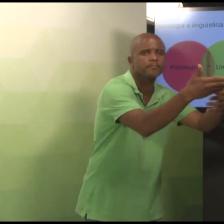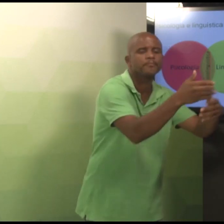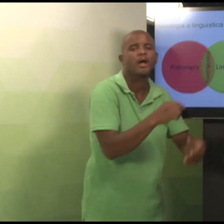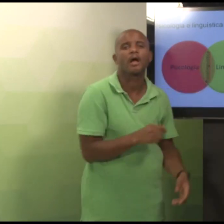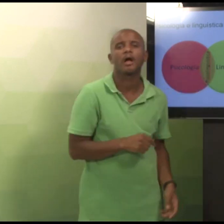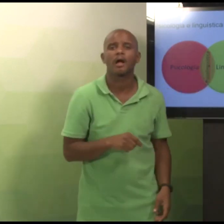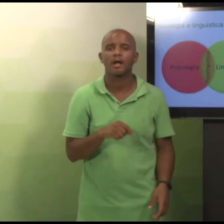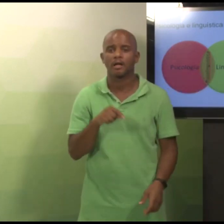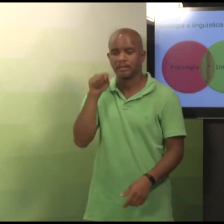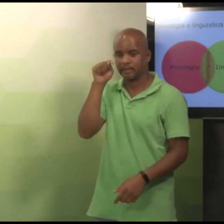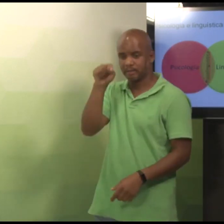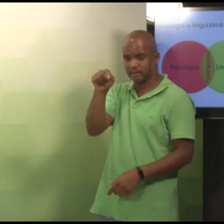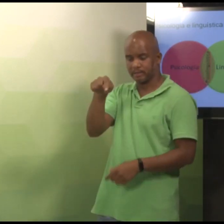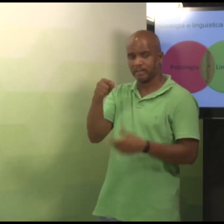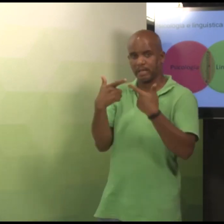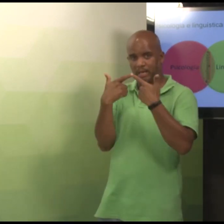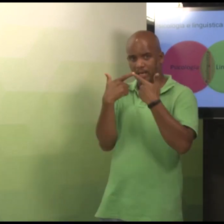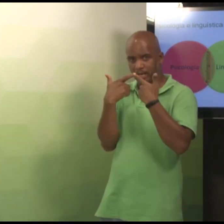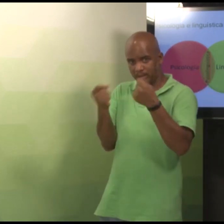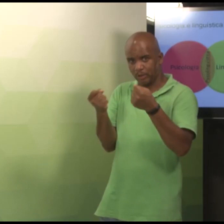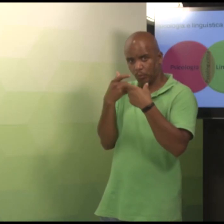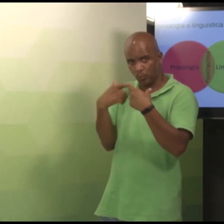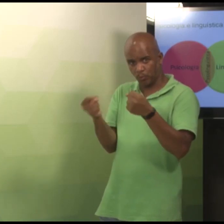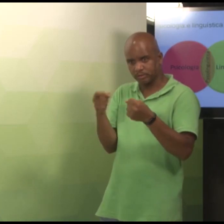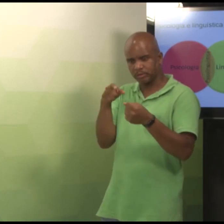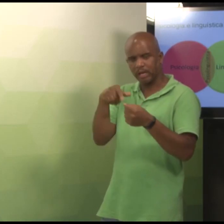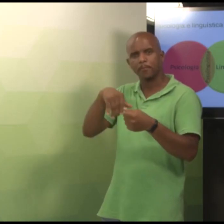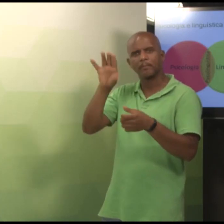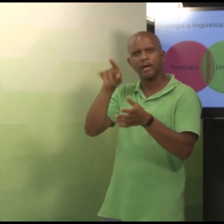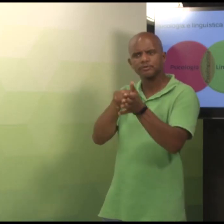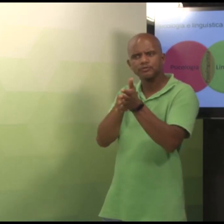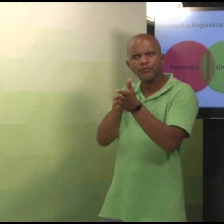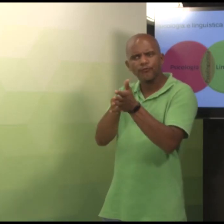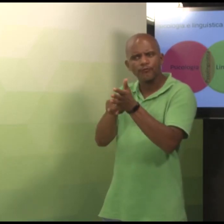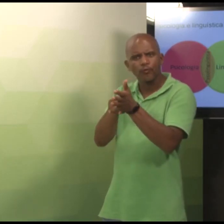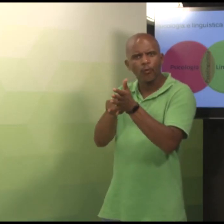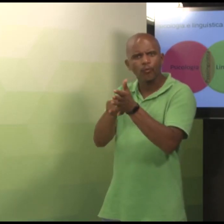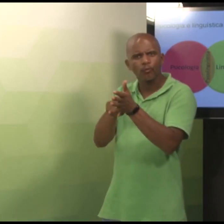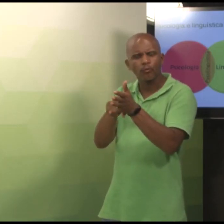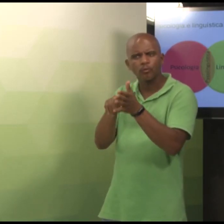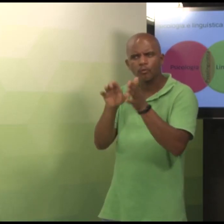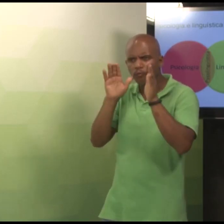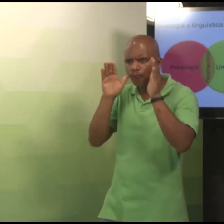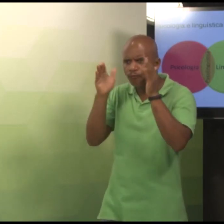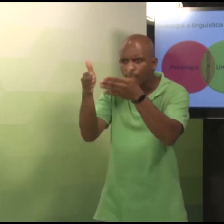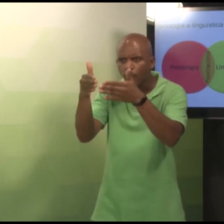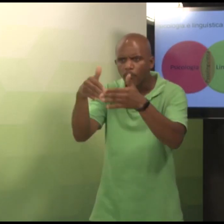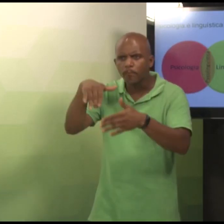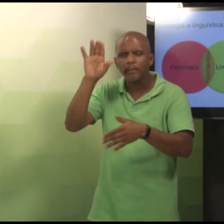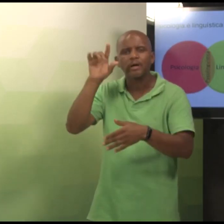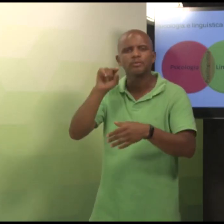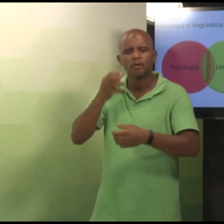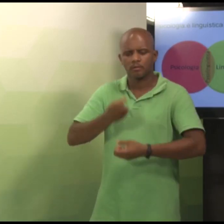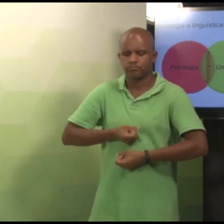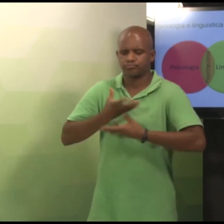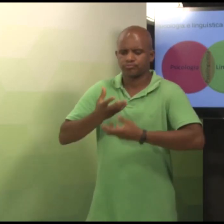Começou-se a pesquisar o desenvolvimento da linguagem. A linguística, por sua vez, começou a